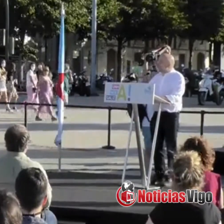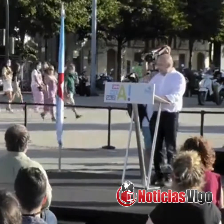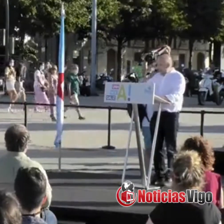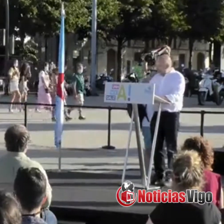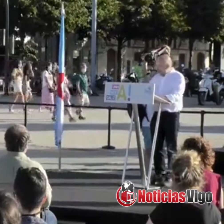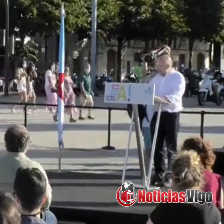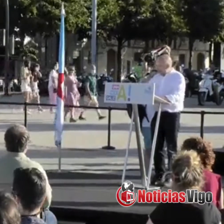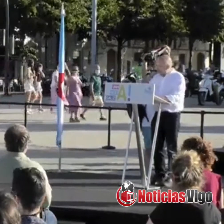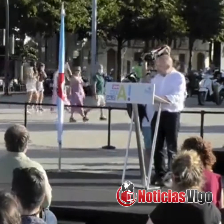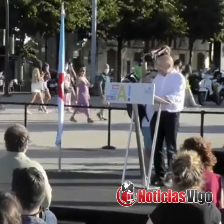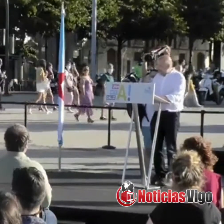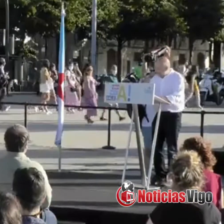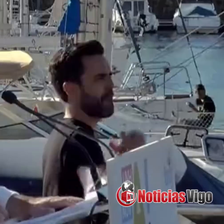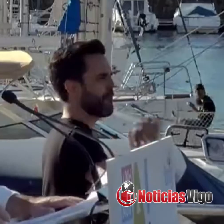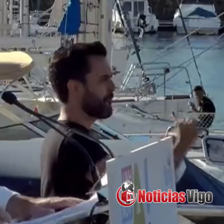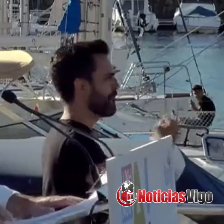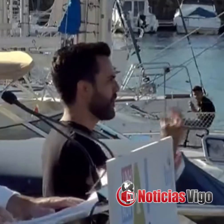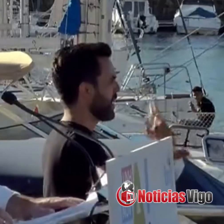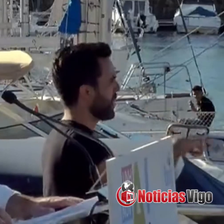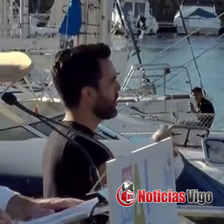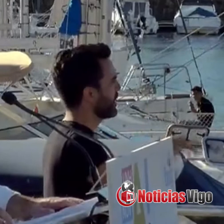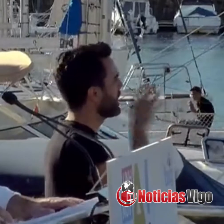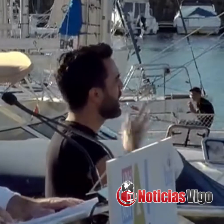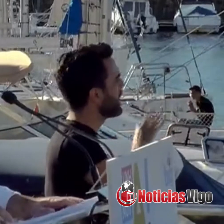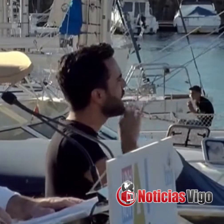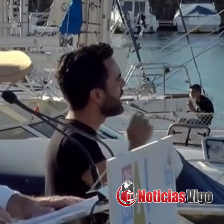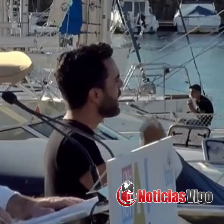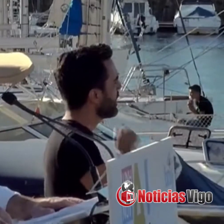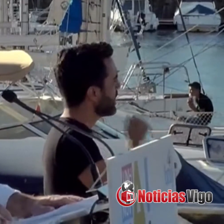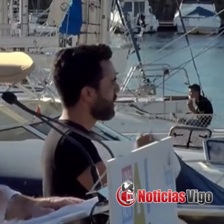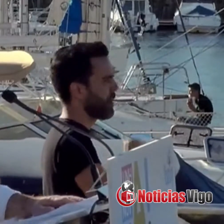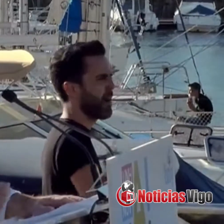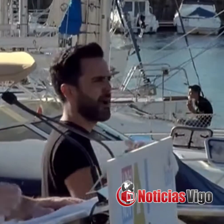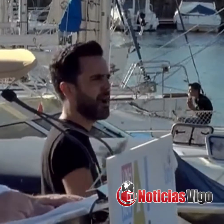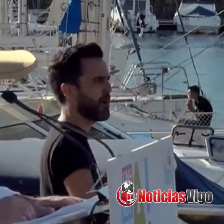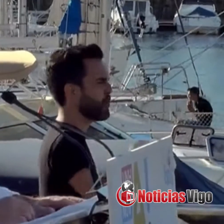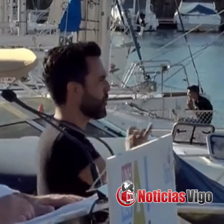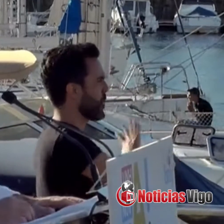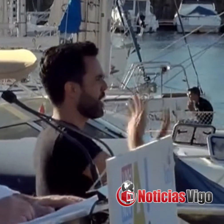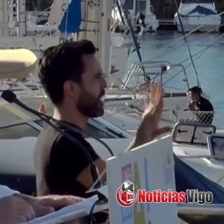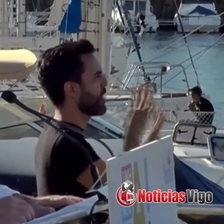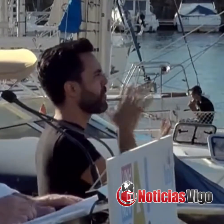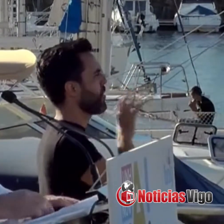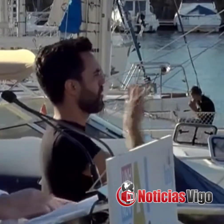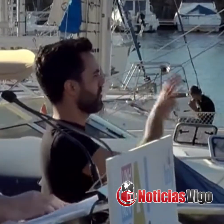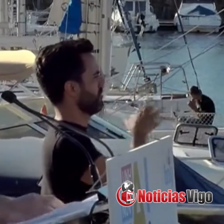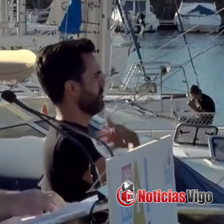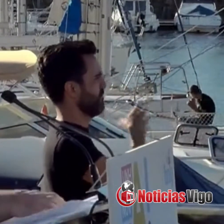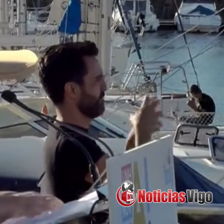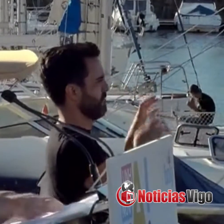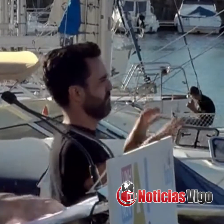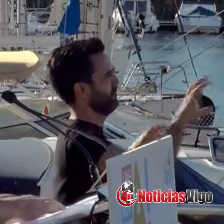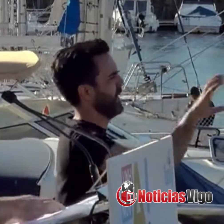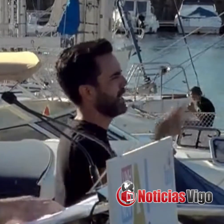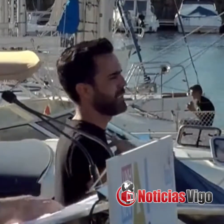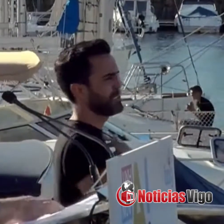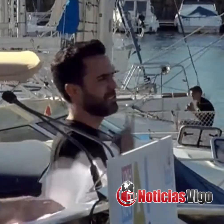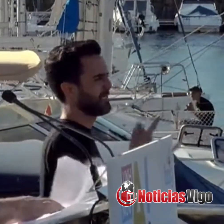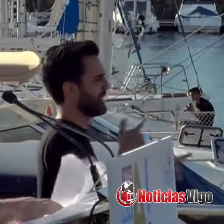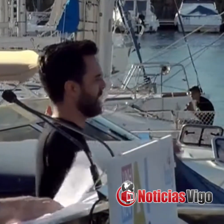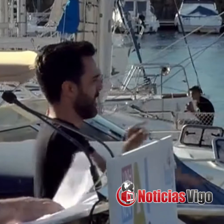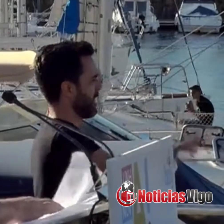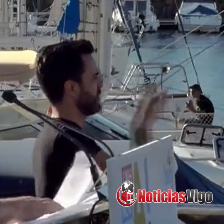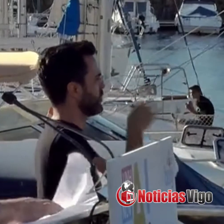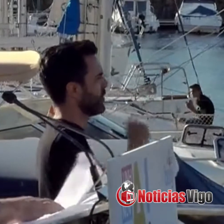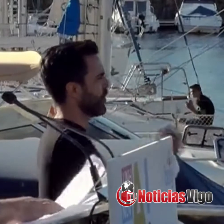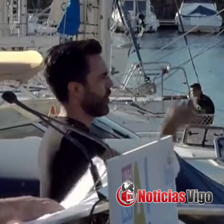nunha forza política galega que traballe activamente pola soberanía. Esa é a decisión do próximo domingo e eu non teño ninguna dúbida